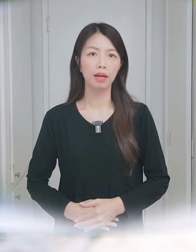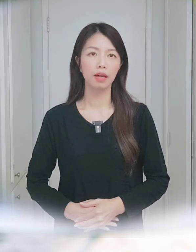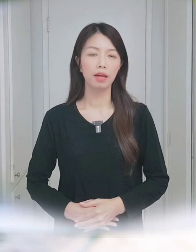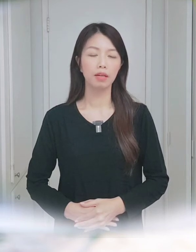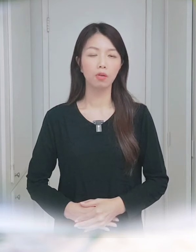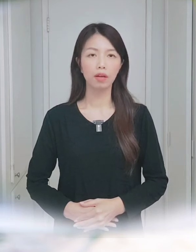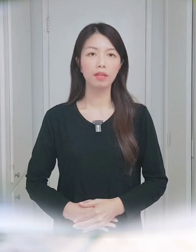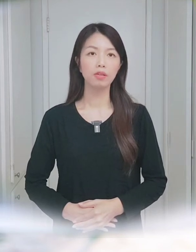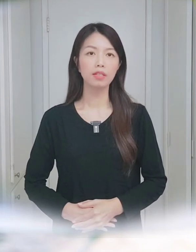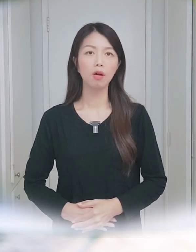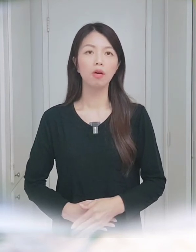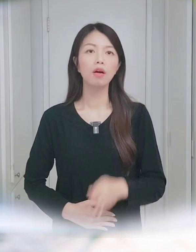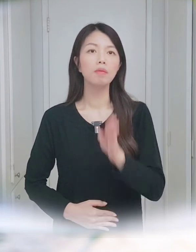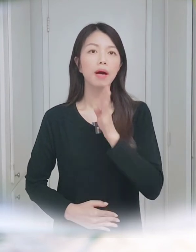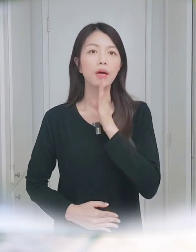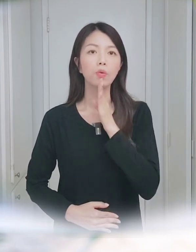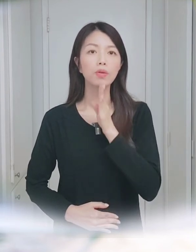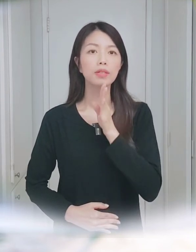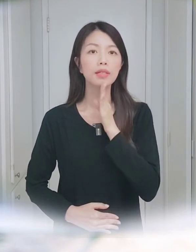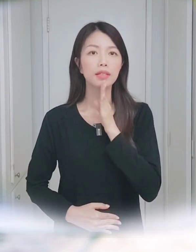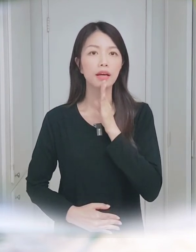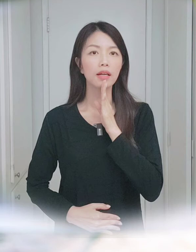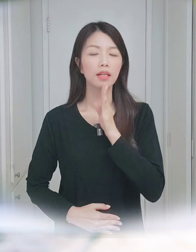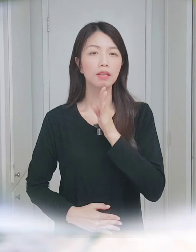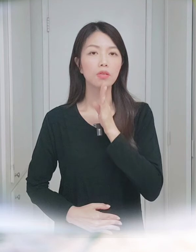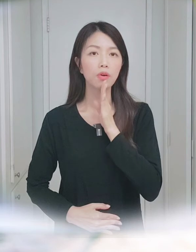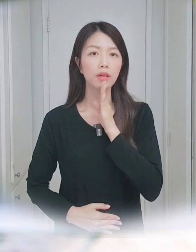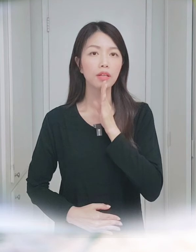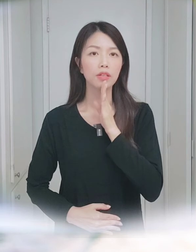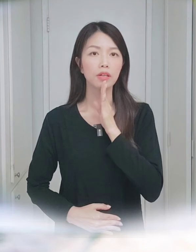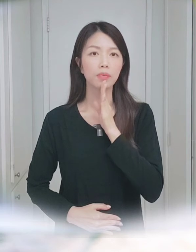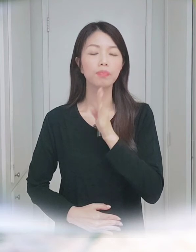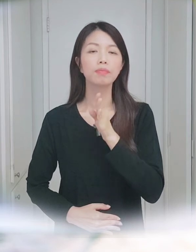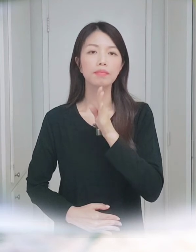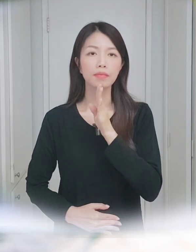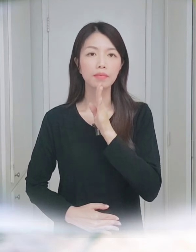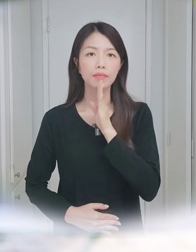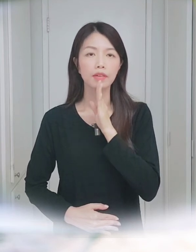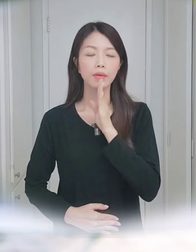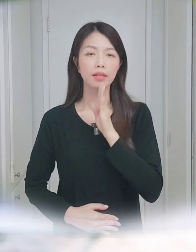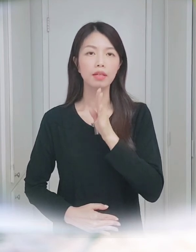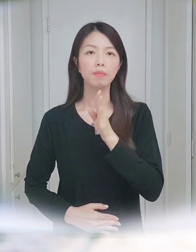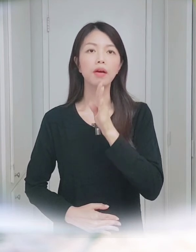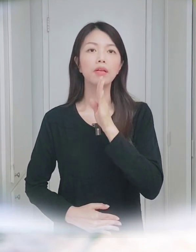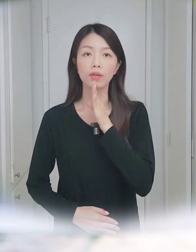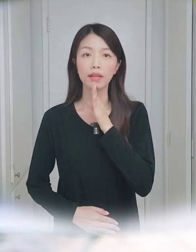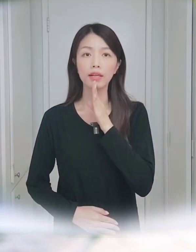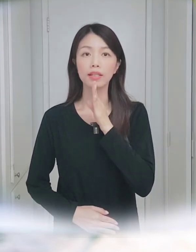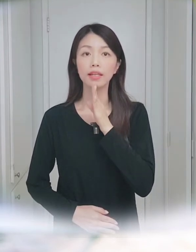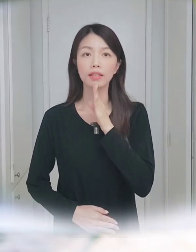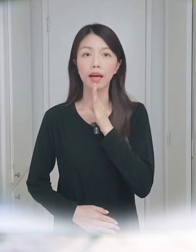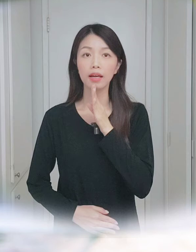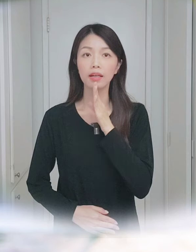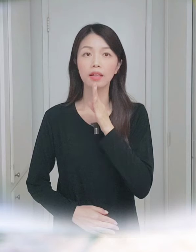복음뿐입니다. 이렇게 해석을 해서 바로 진짜 이 뜻의 수어를 해드렸어요. 그럼 다시 해드리면